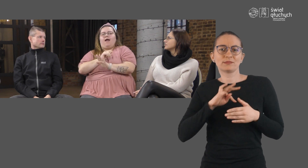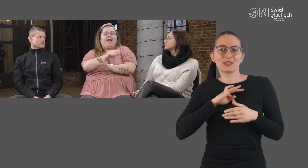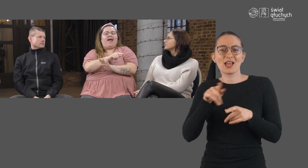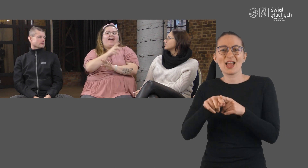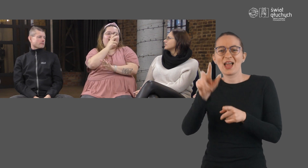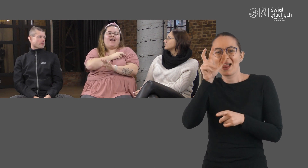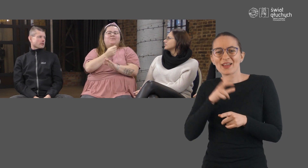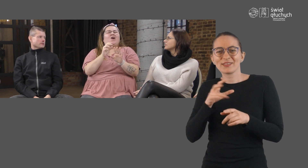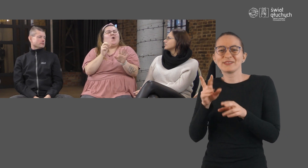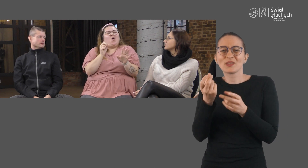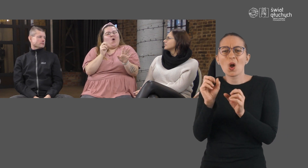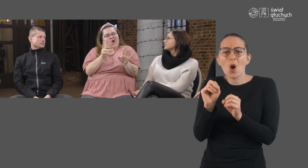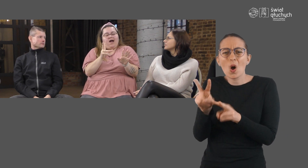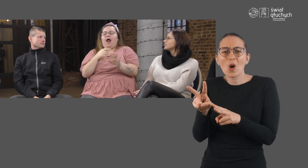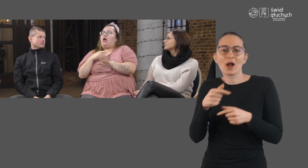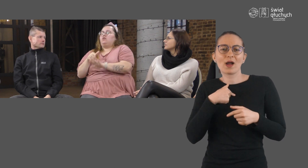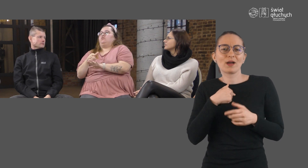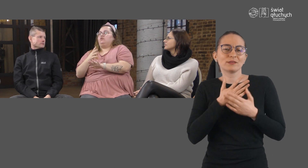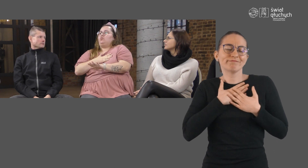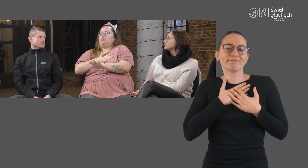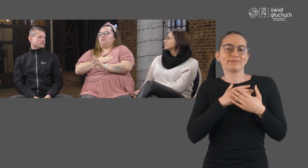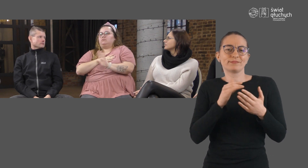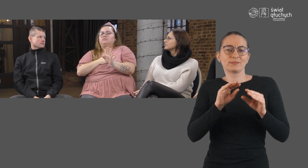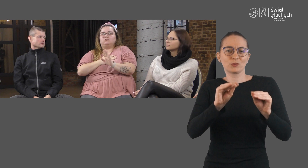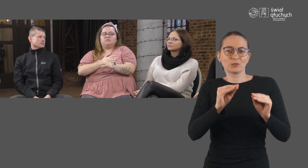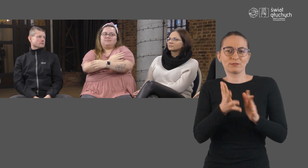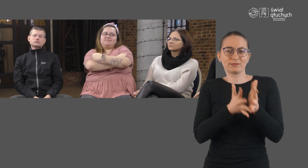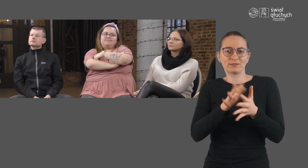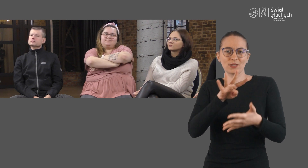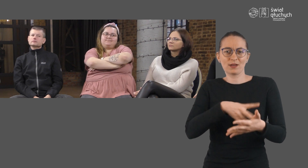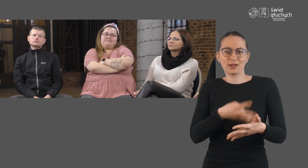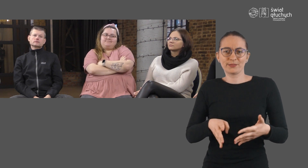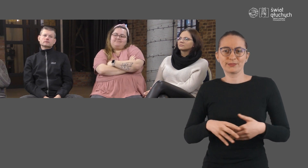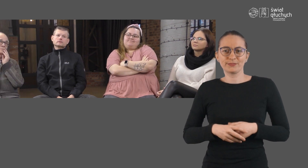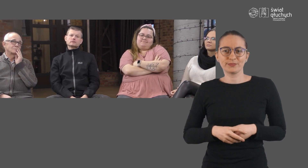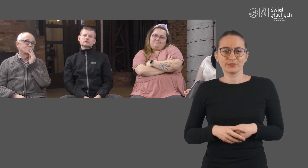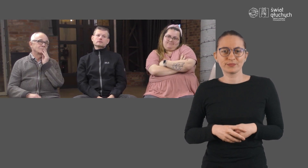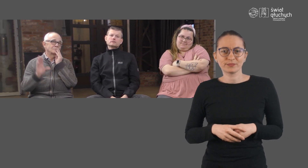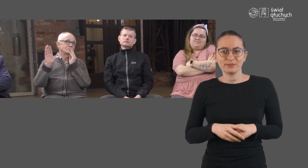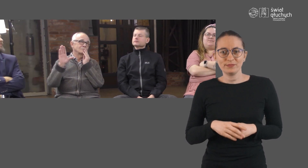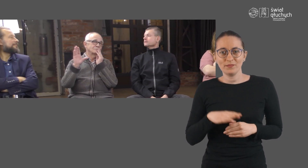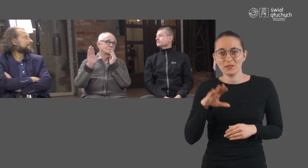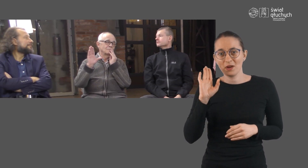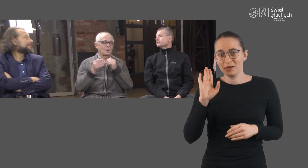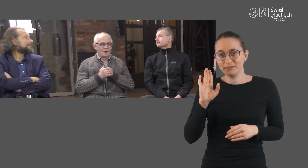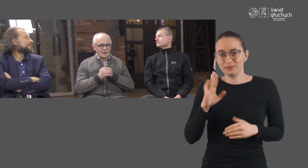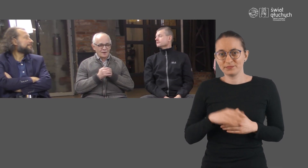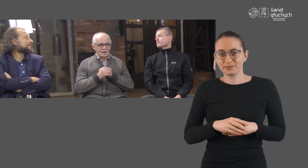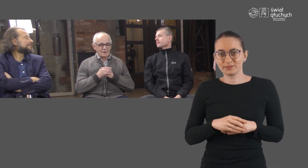migowego. To jest moje, to bardzo mi się, a kadry i płace są ok, ale jako lektor języka migowego czuję się najlepiej.